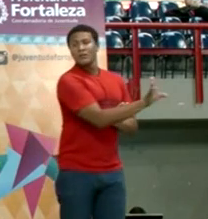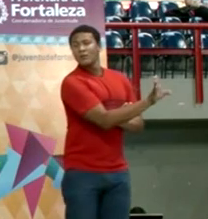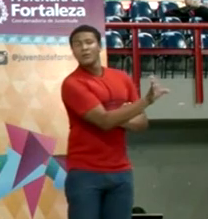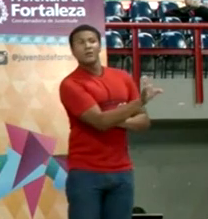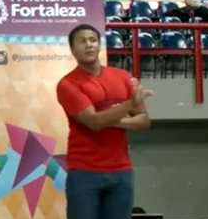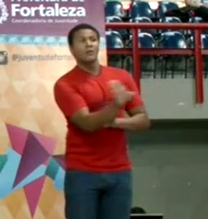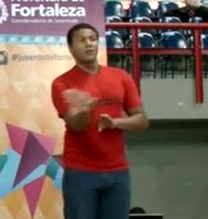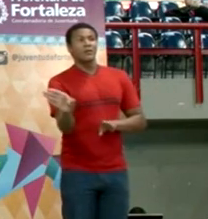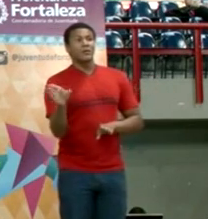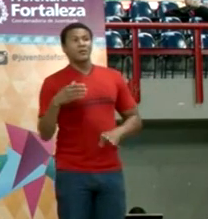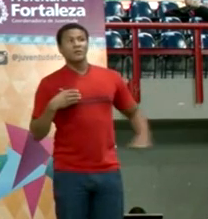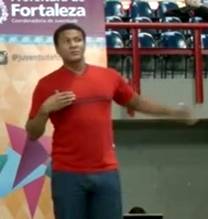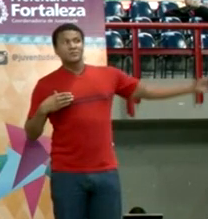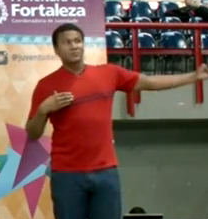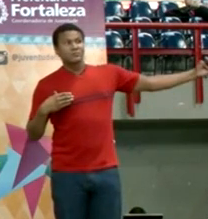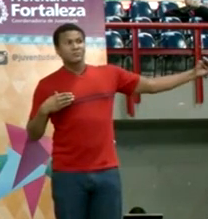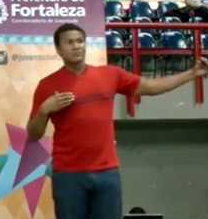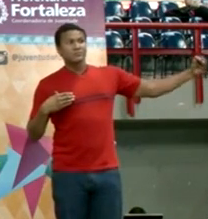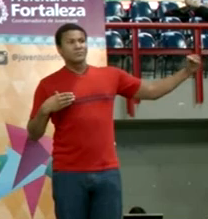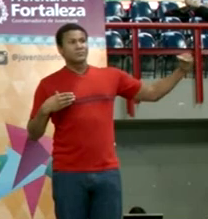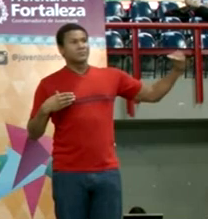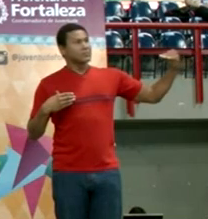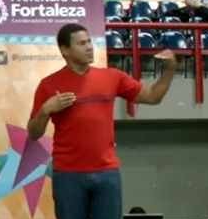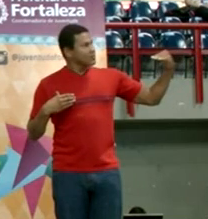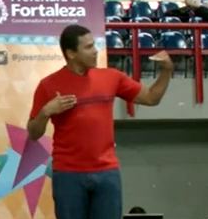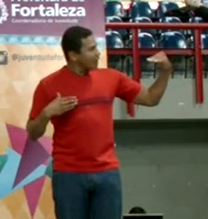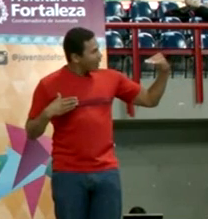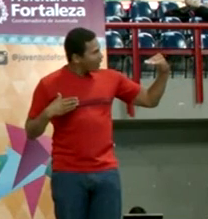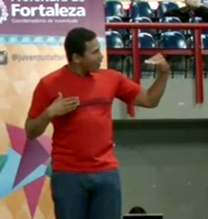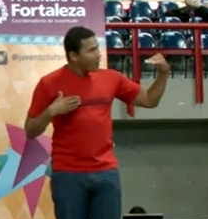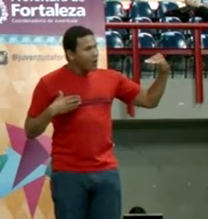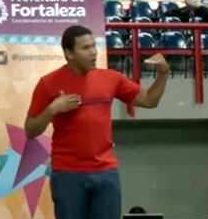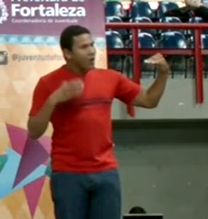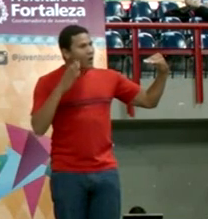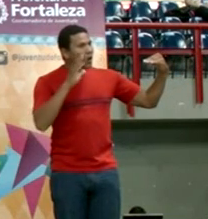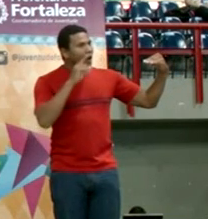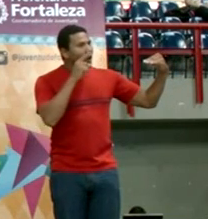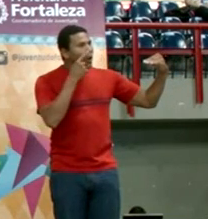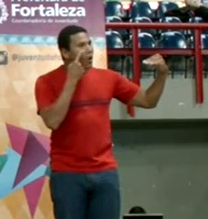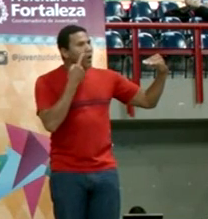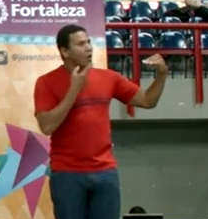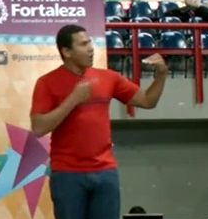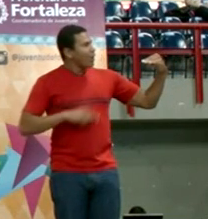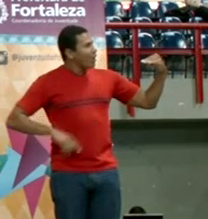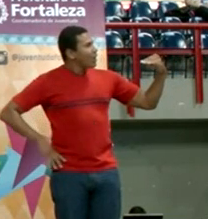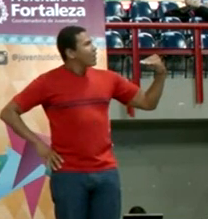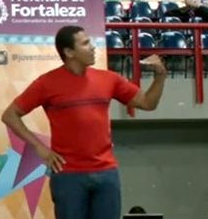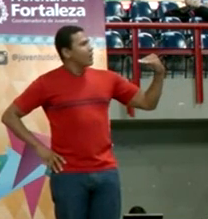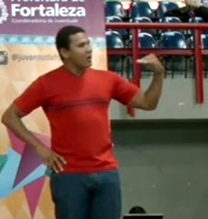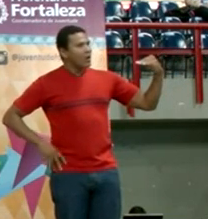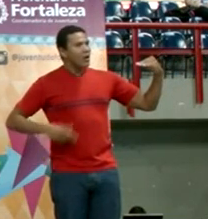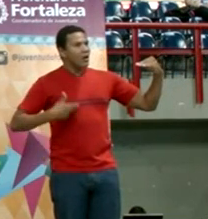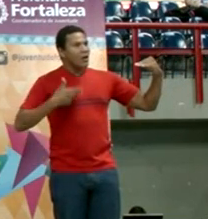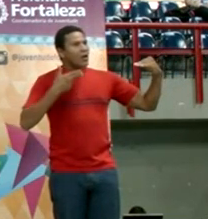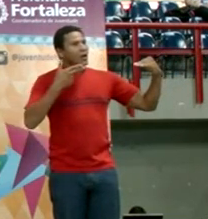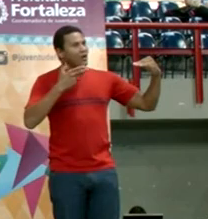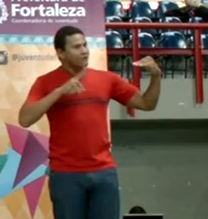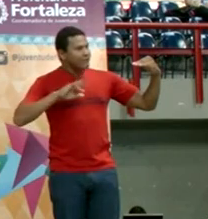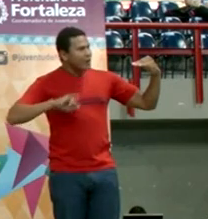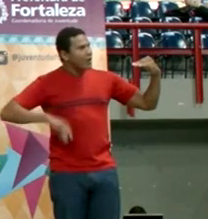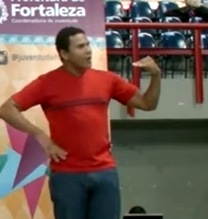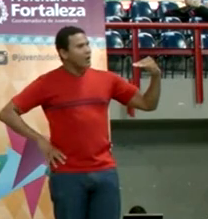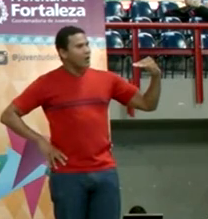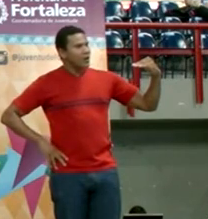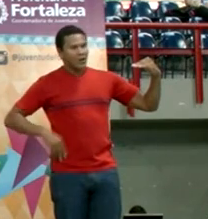rua? Você vai sair na padaria. Quem é que estava na padaria? O terrorista. O terrorista estava